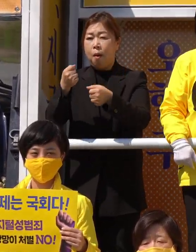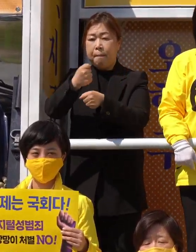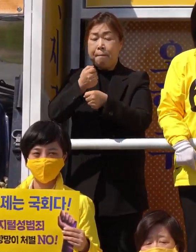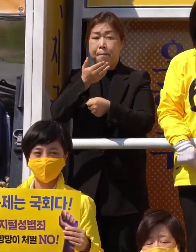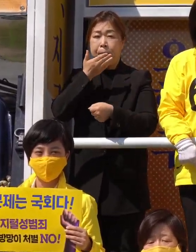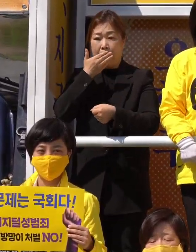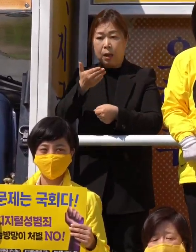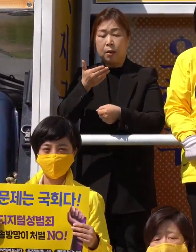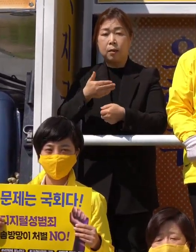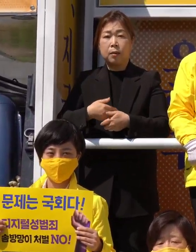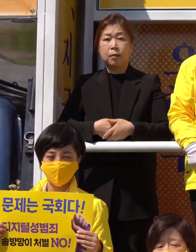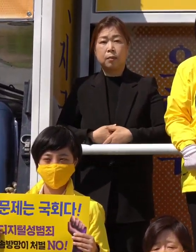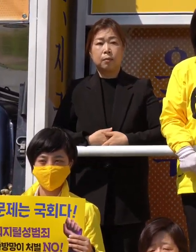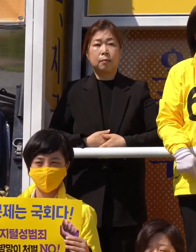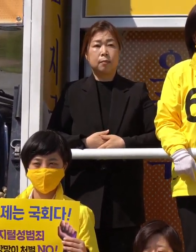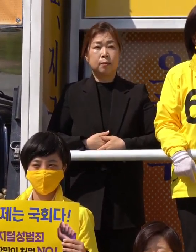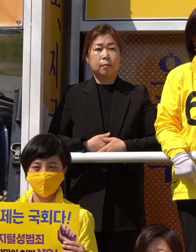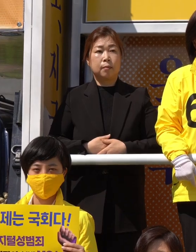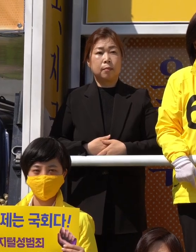수 있습니다.